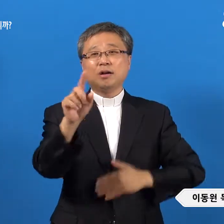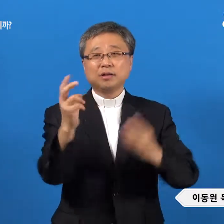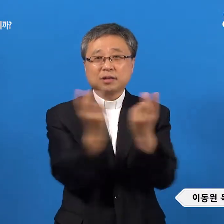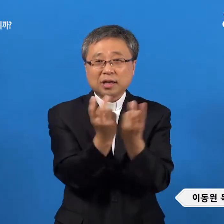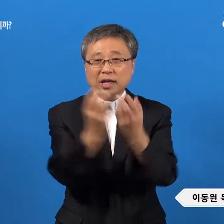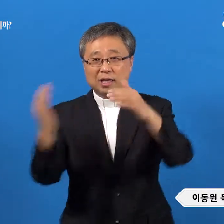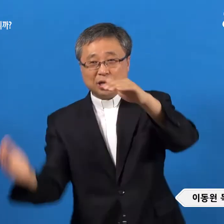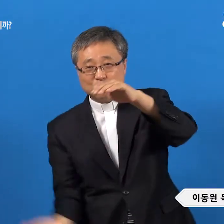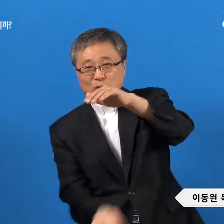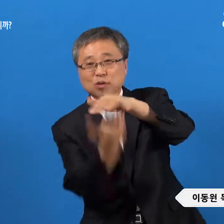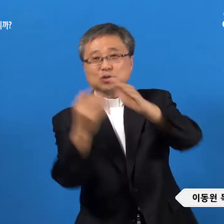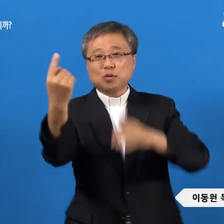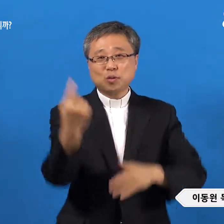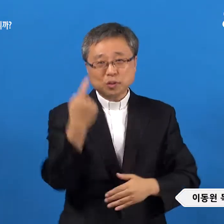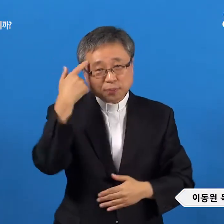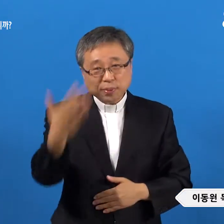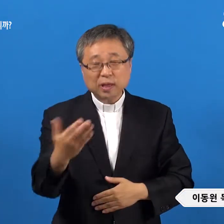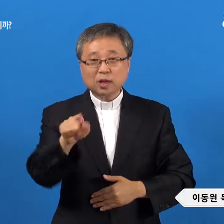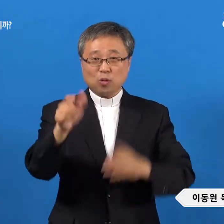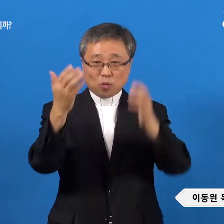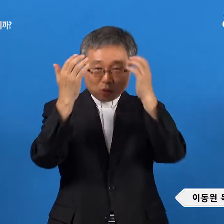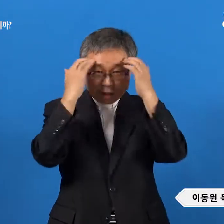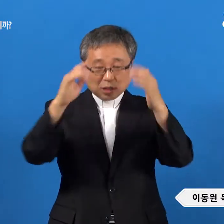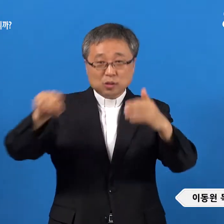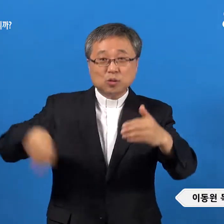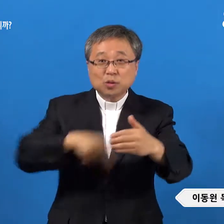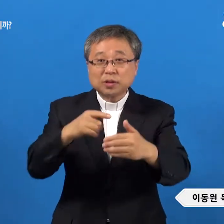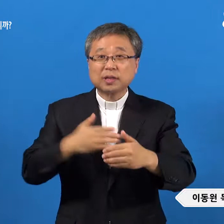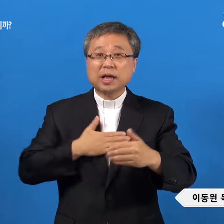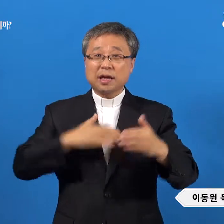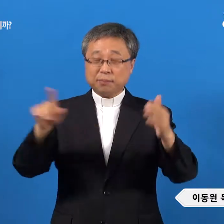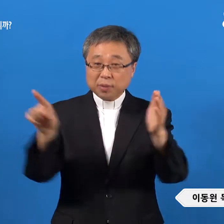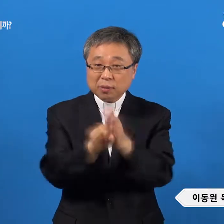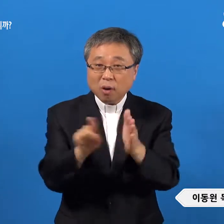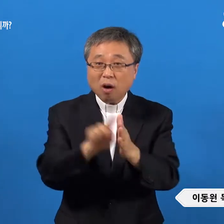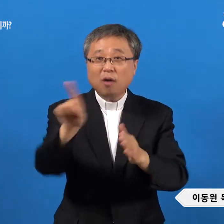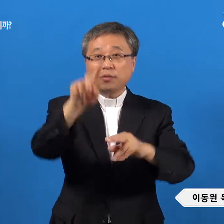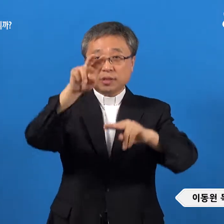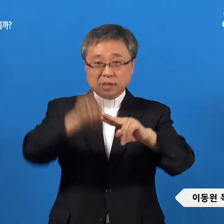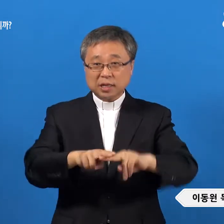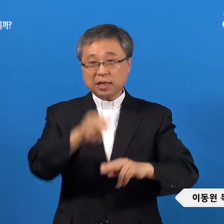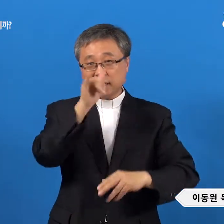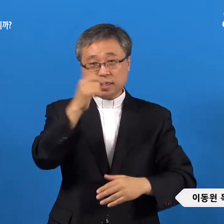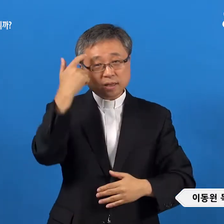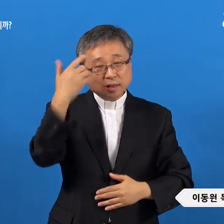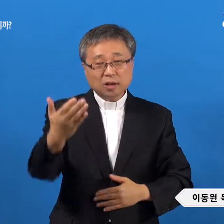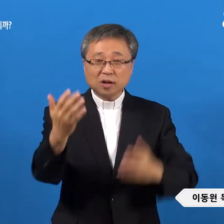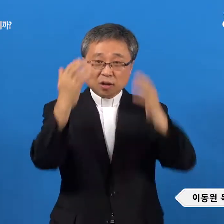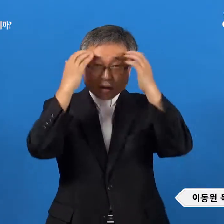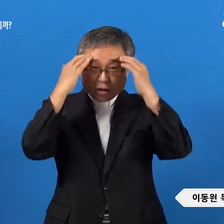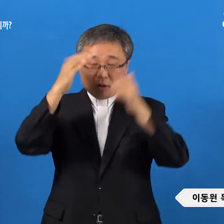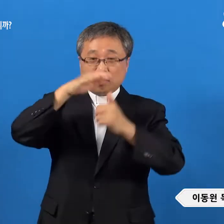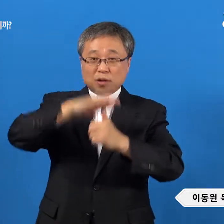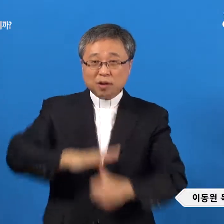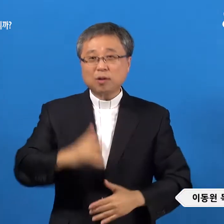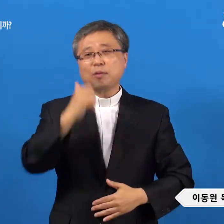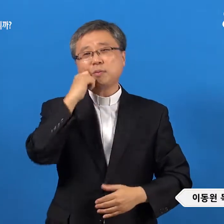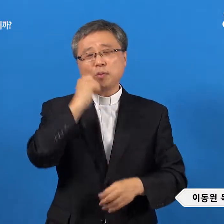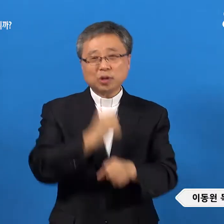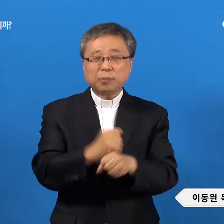이루어져 왔을까? 이 고난 속에서 내 믿음은 과연 어떤 자리에 있는지, 고난을 견딜지 못할